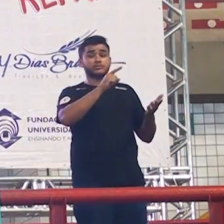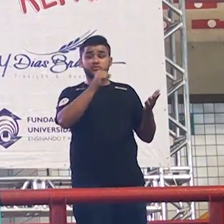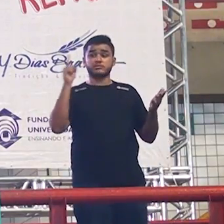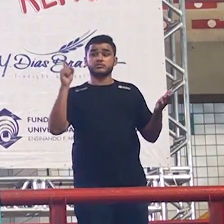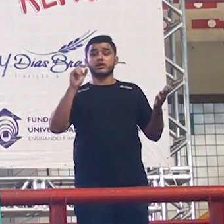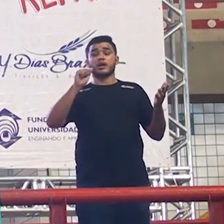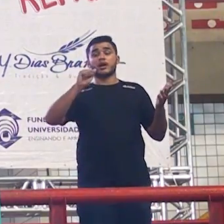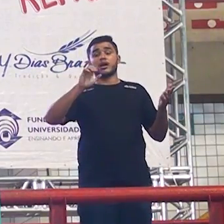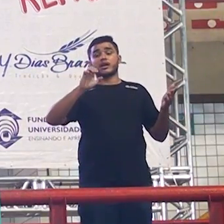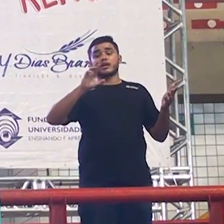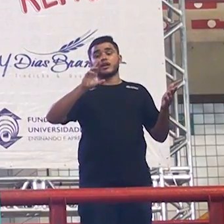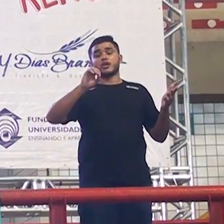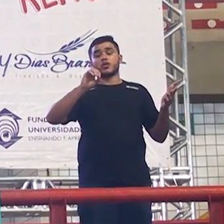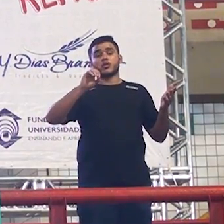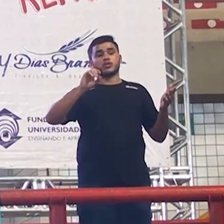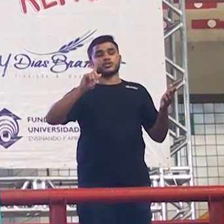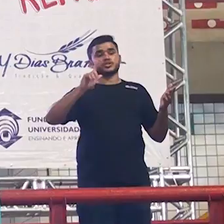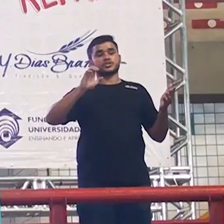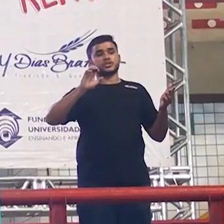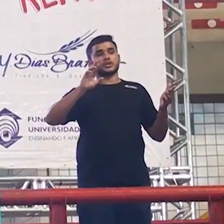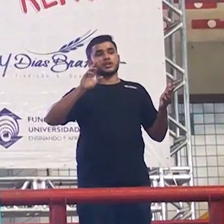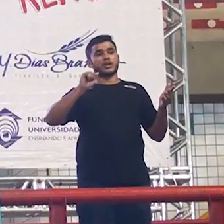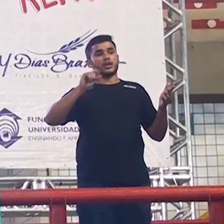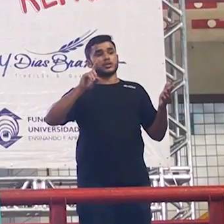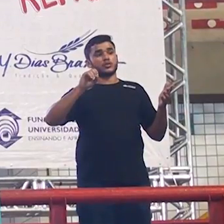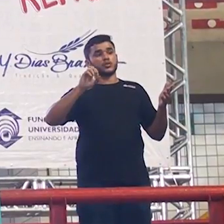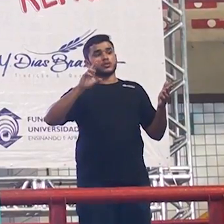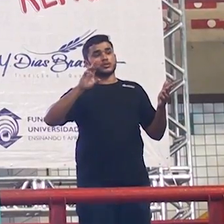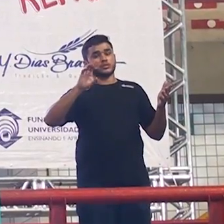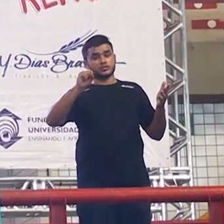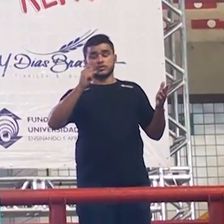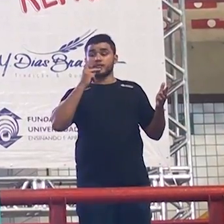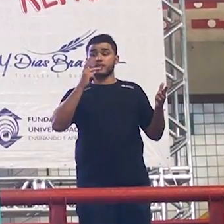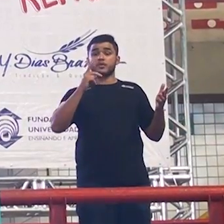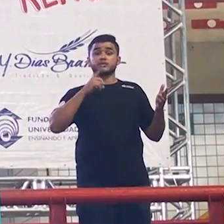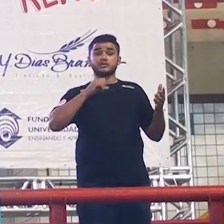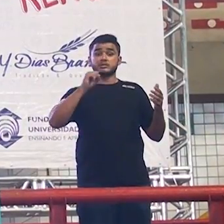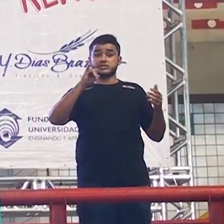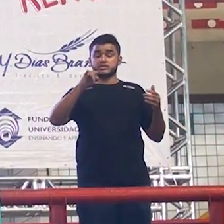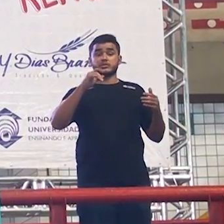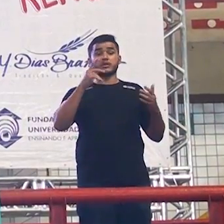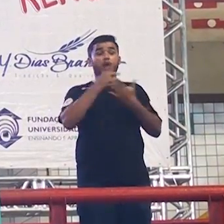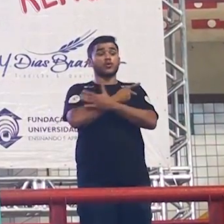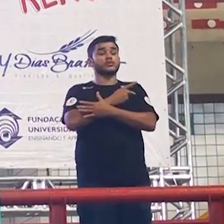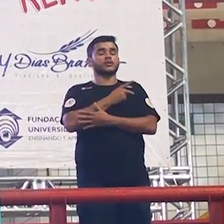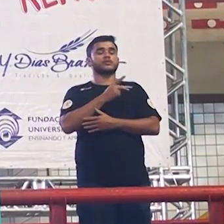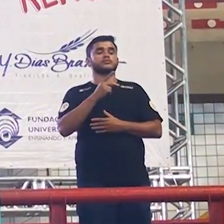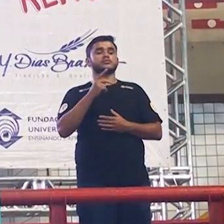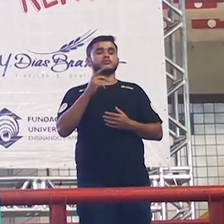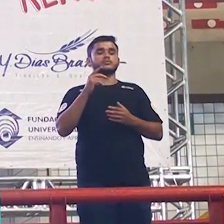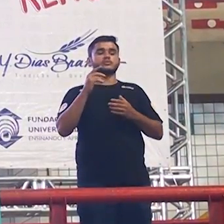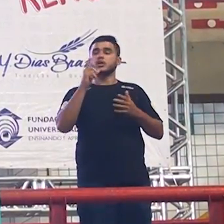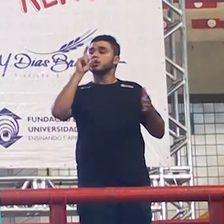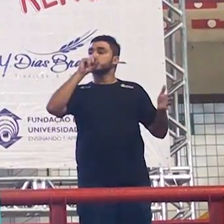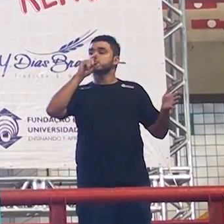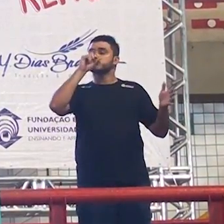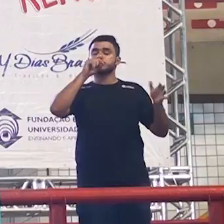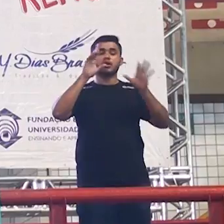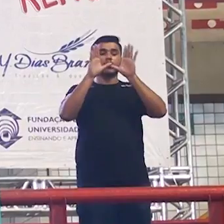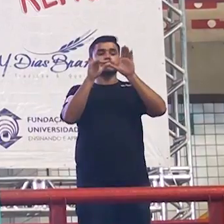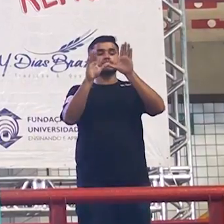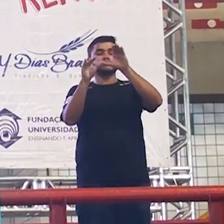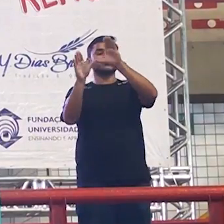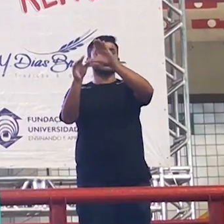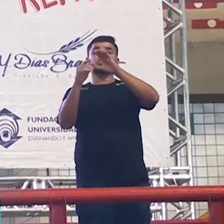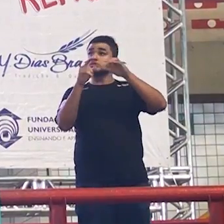esses aerogeradores são implantados em locais que é rota de pássaros, porque os pássaros migram em épocas